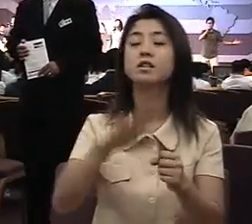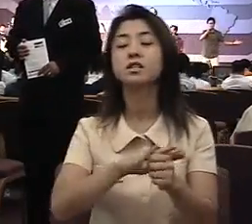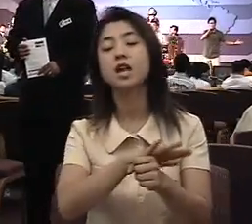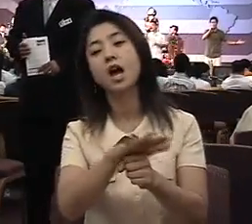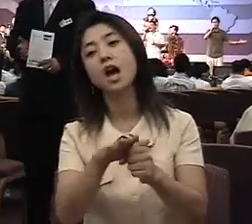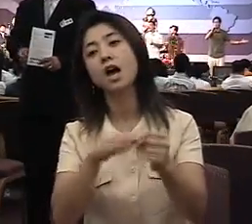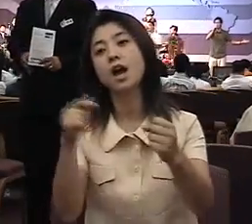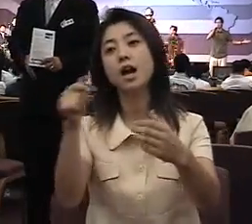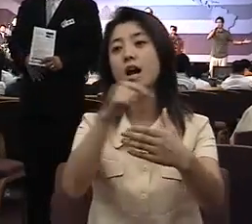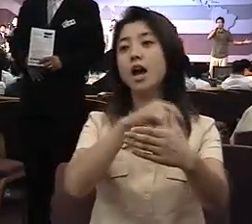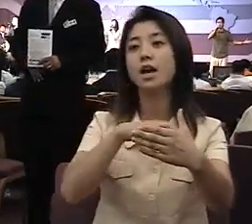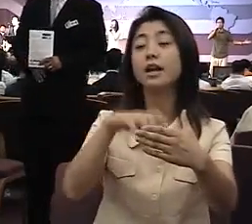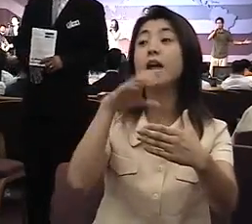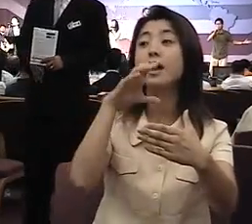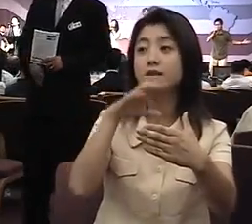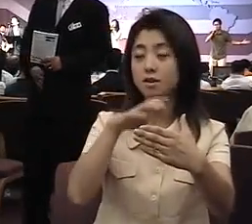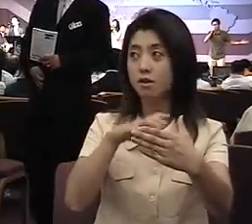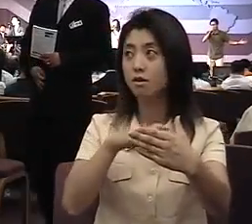크신 사랑